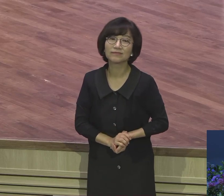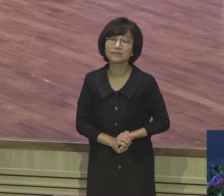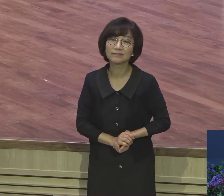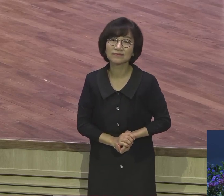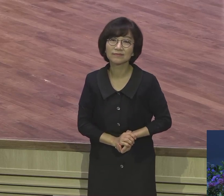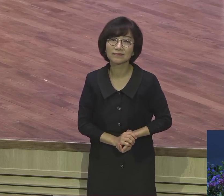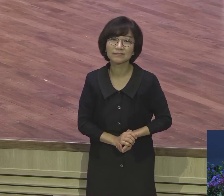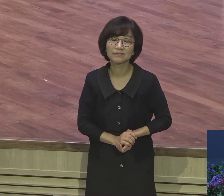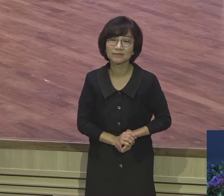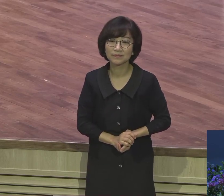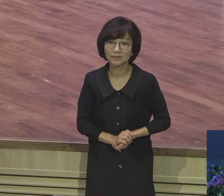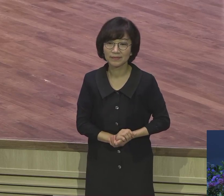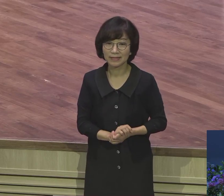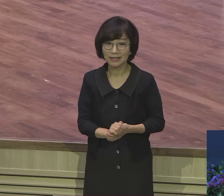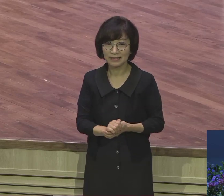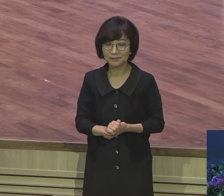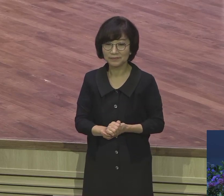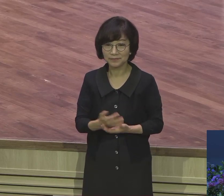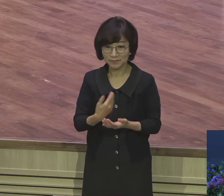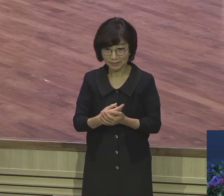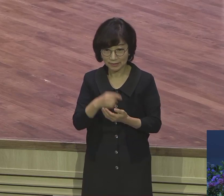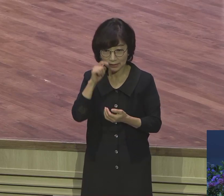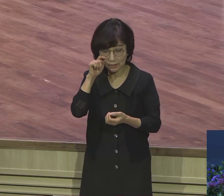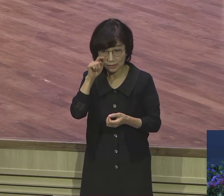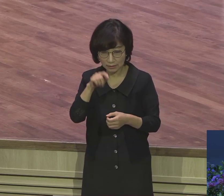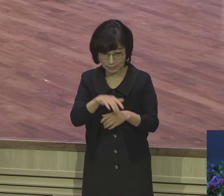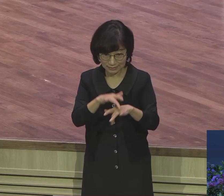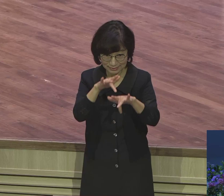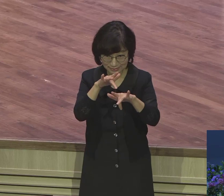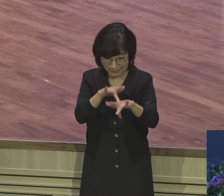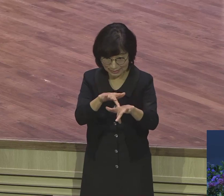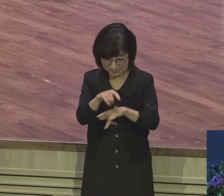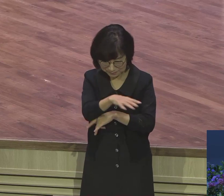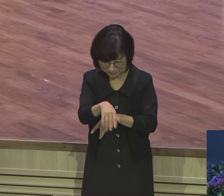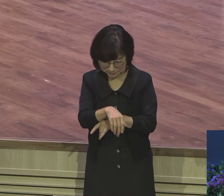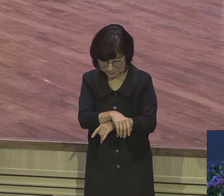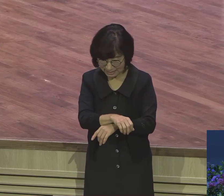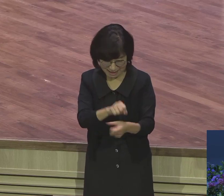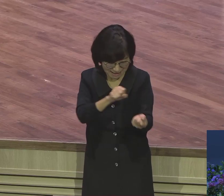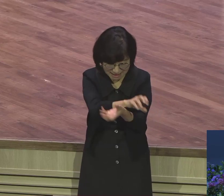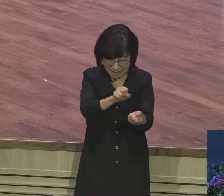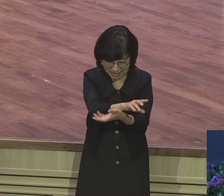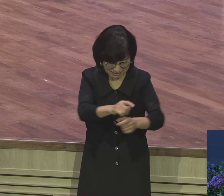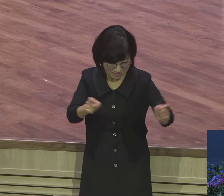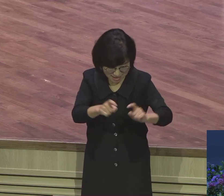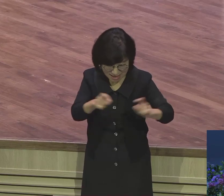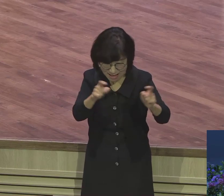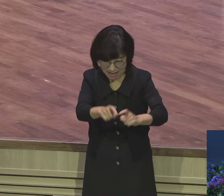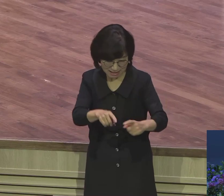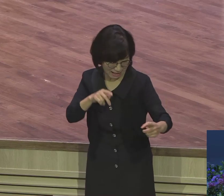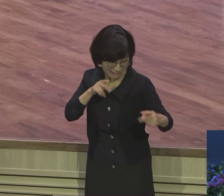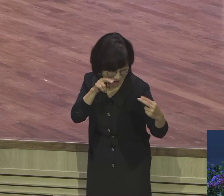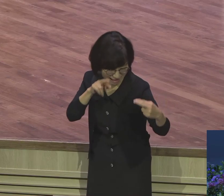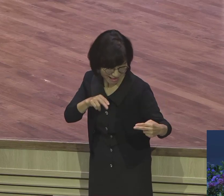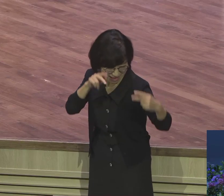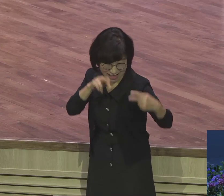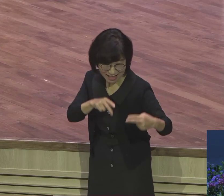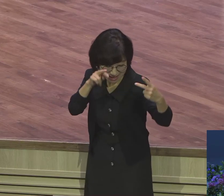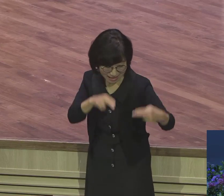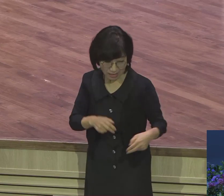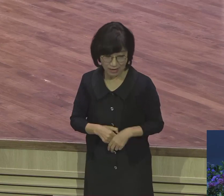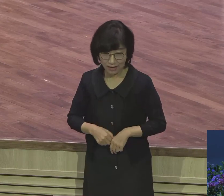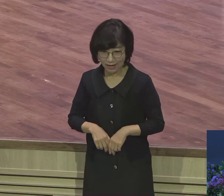그러니까 사단은요. 이 부분을 공격하는 겁니다. 교회를 이 다른 부분을 말해서 다 틀렸다고 주장하게